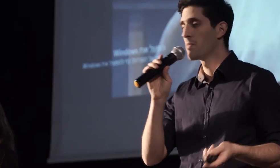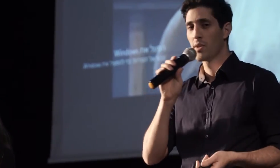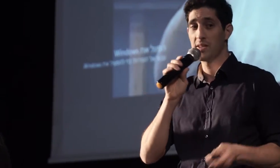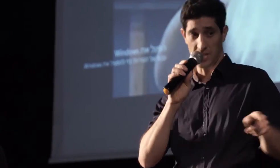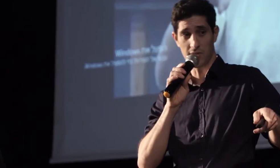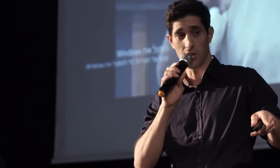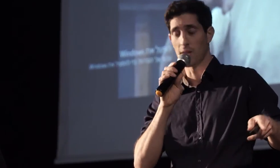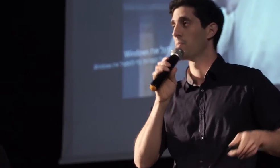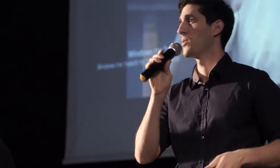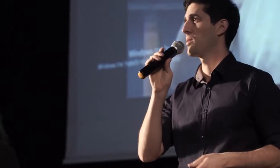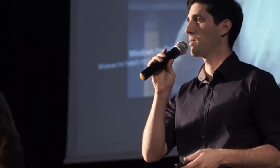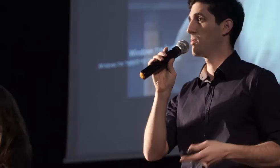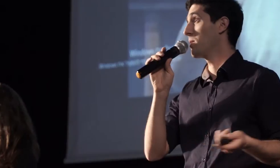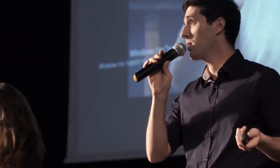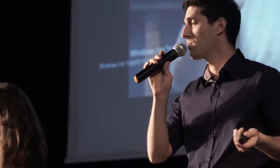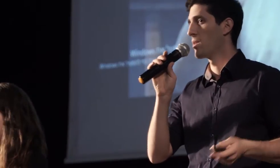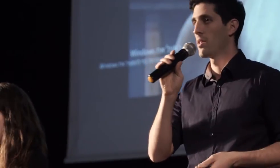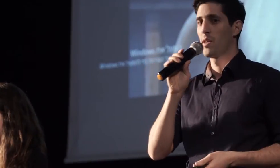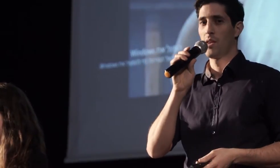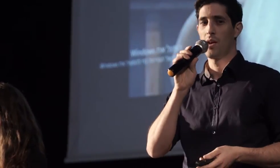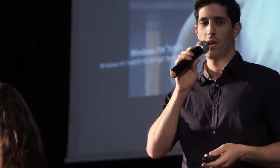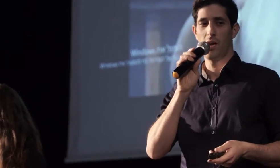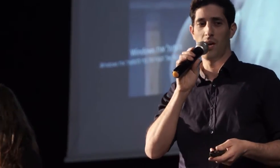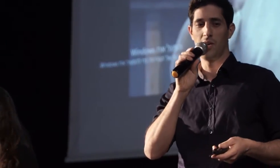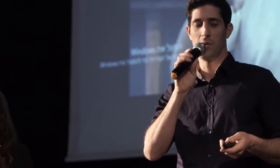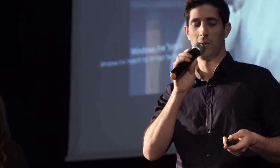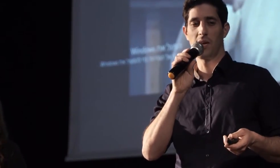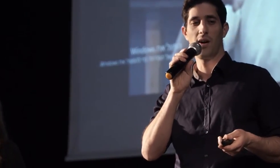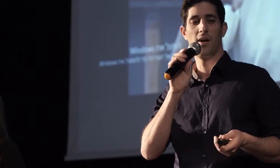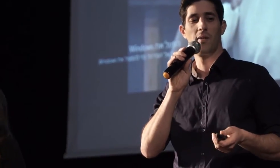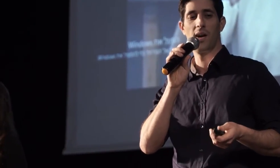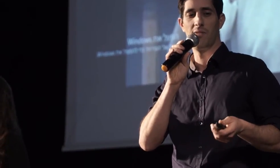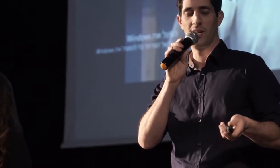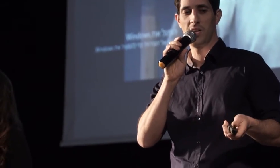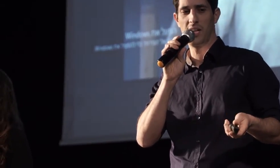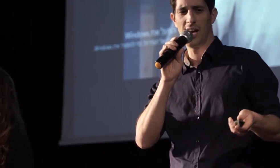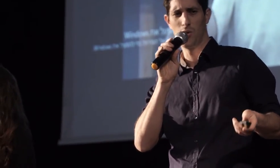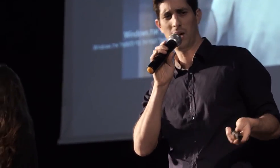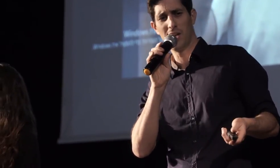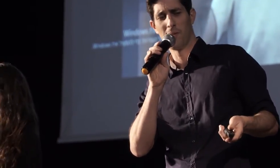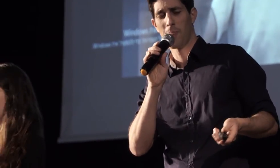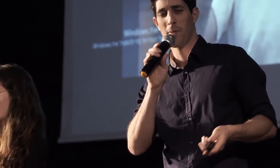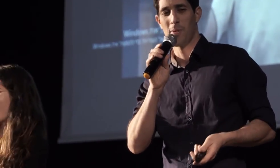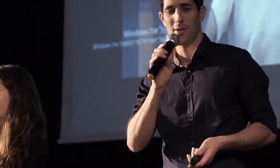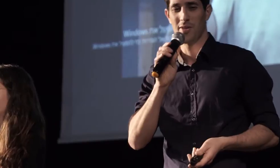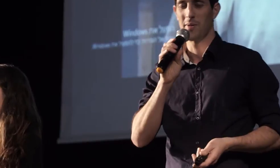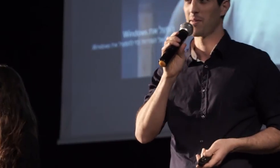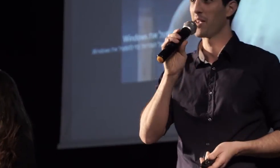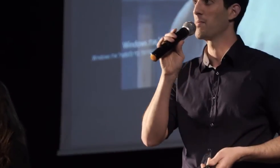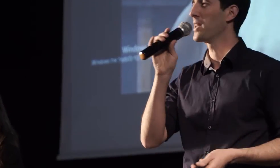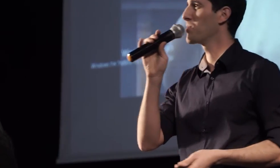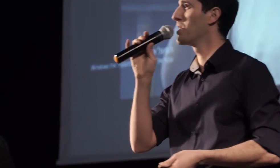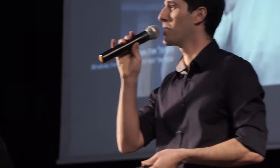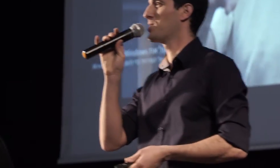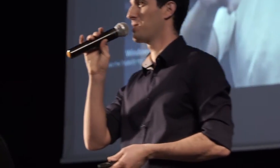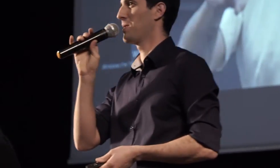כן. אתה טבעוני? אני אומר, כן. אז אומרים לי, אבל אתה נראה נורמלי.